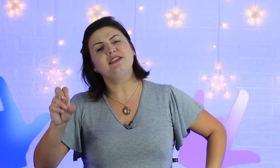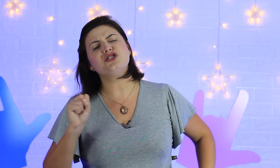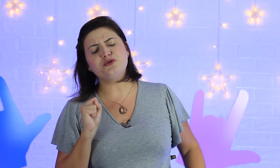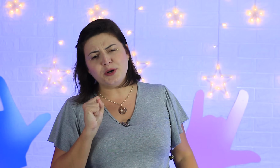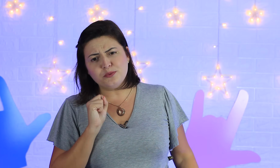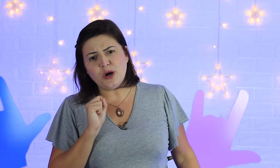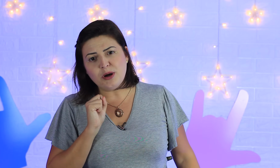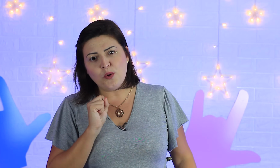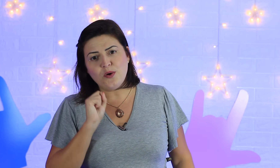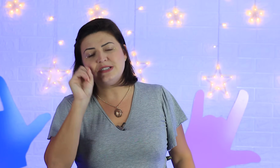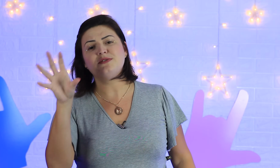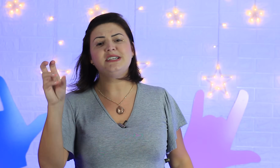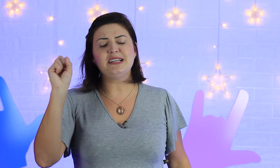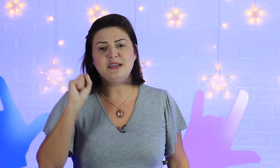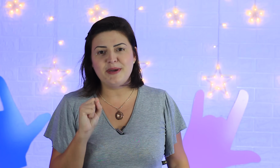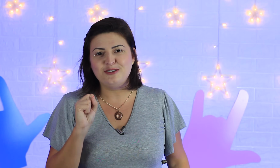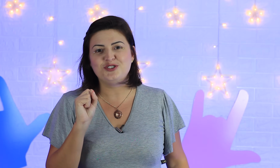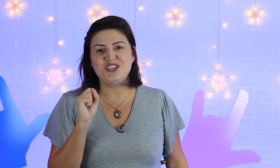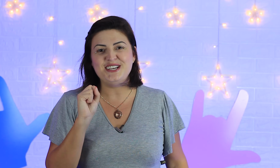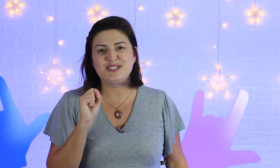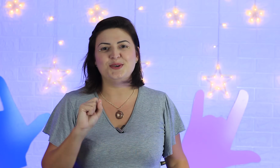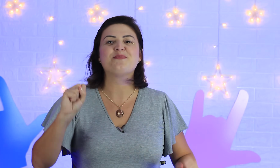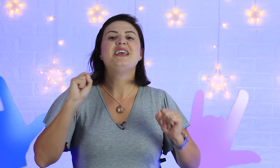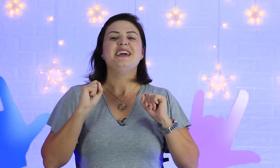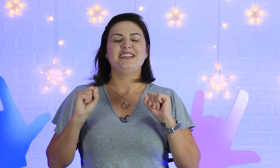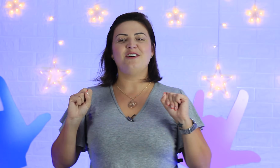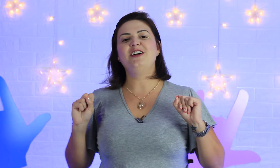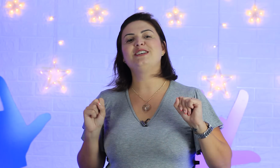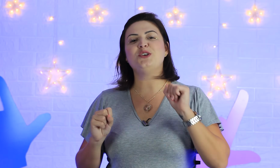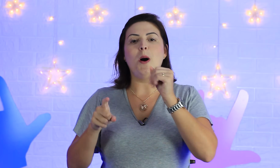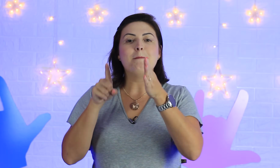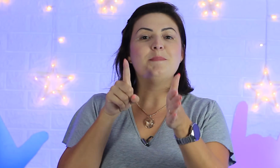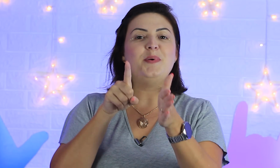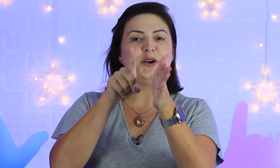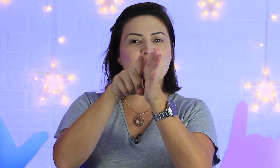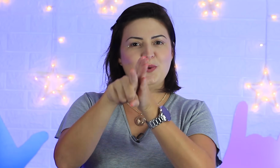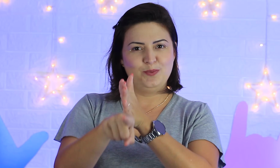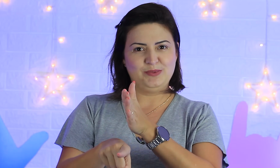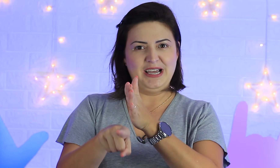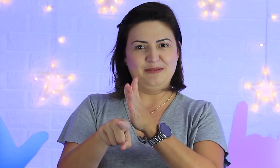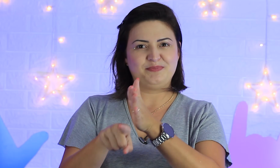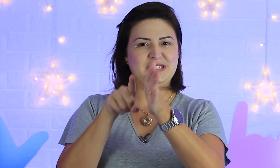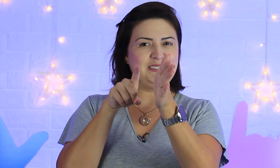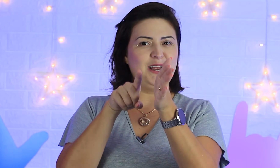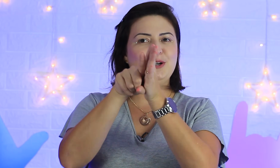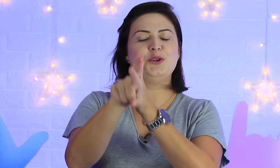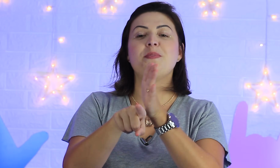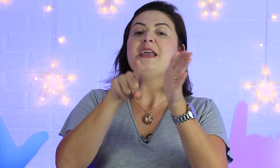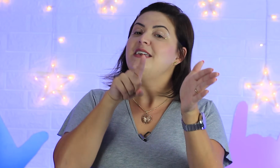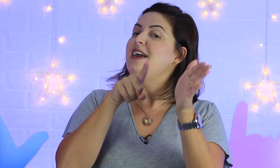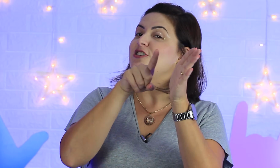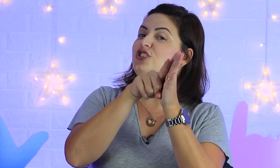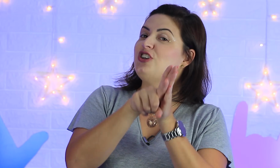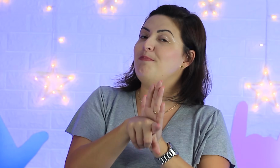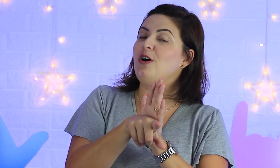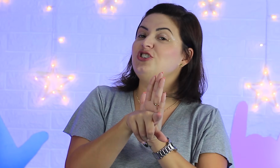Deixa eu te perguntar uma coisa. Você está sabendo disso? Então, olha só. Pergunta. Certo? E aí a gente já pode